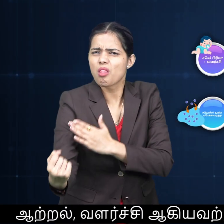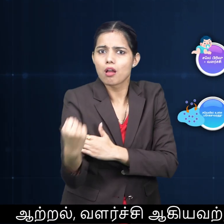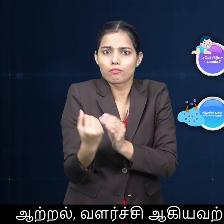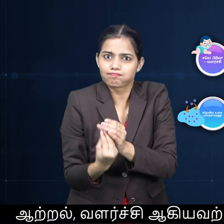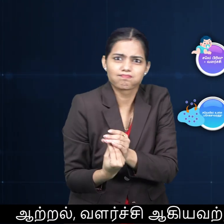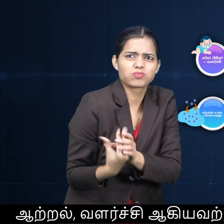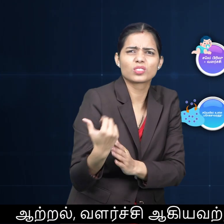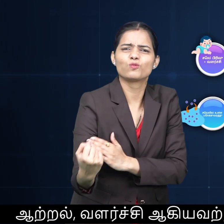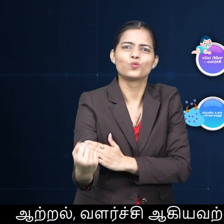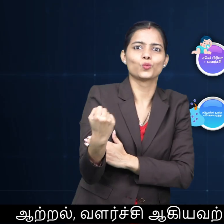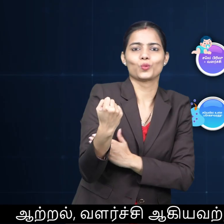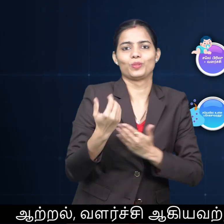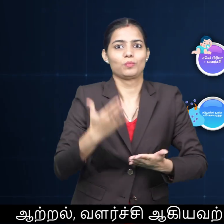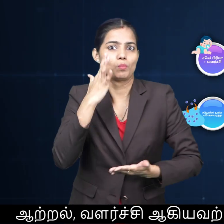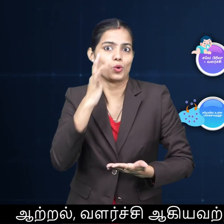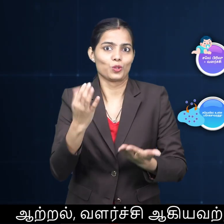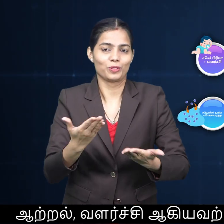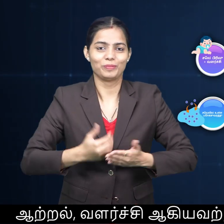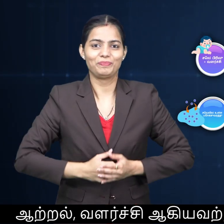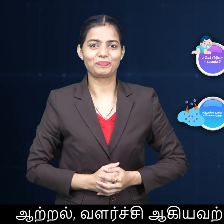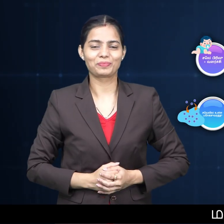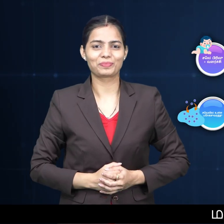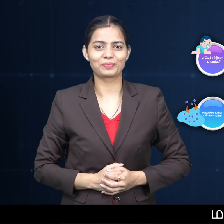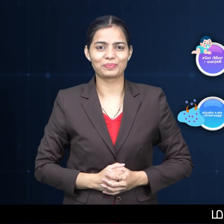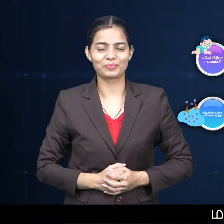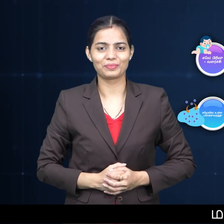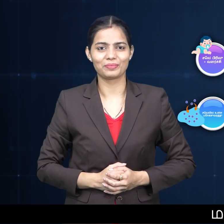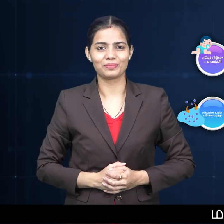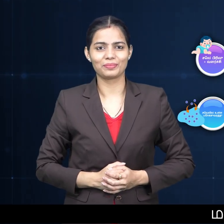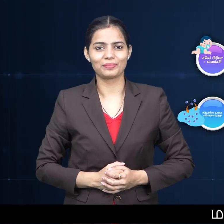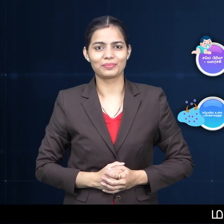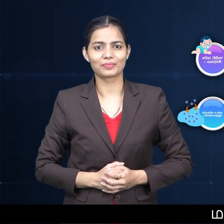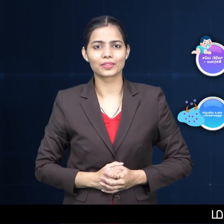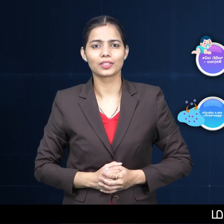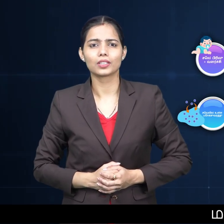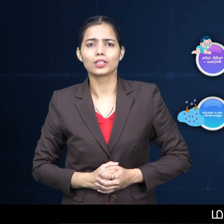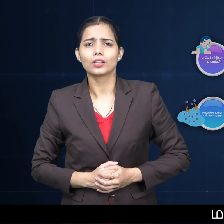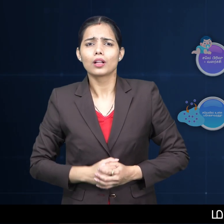ஆற்றல், வளர்ச்சி மற்றும் பழுதுபார்ப்புக்கு பயன்படுத்தப்படுகின்றன.